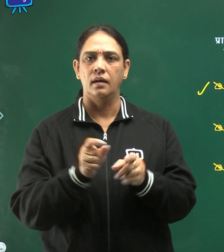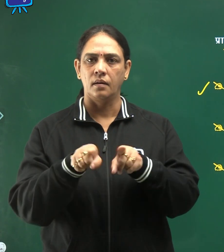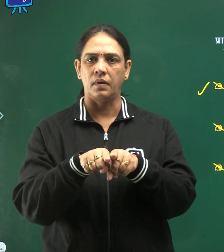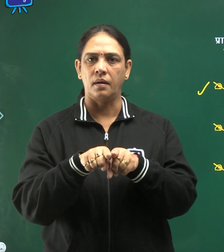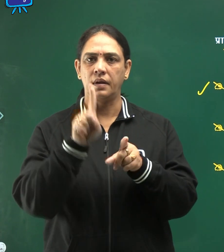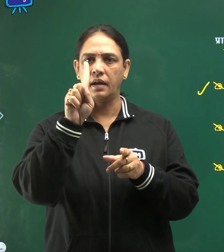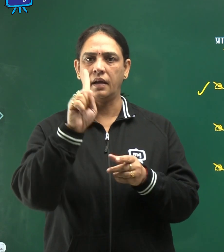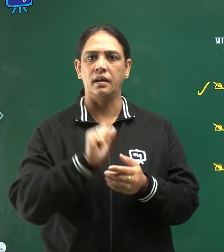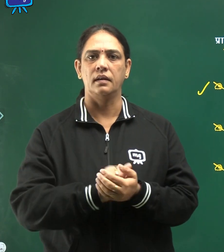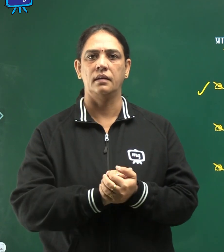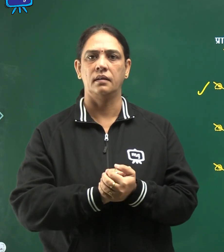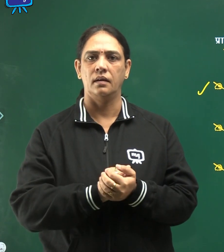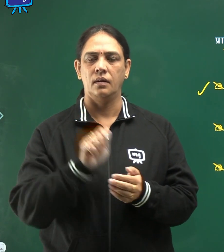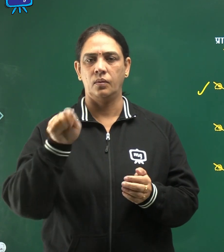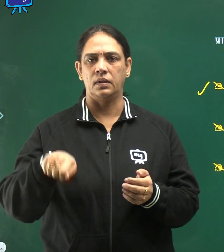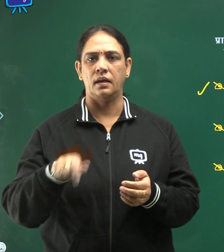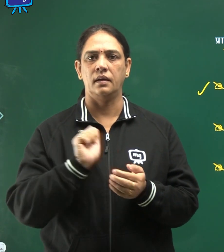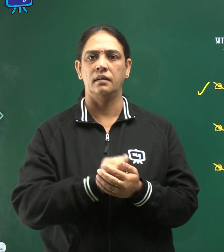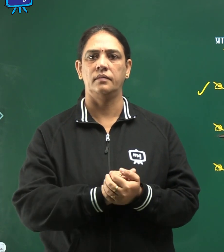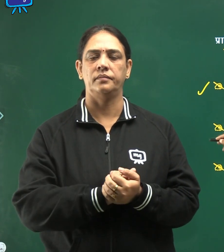बराबर 1 होता है,